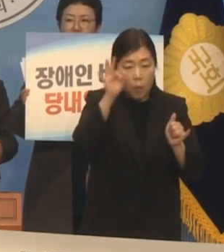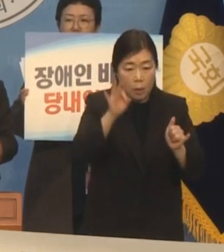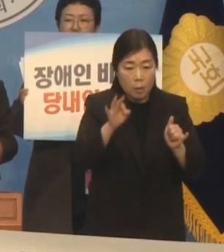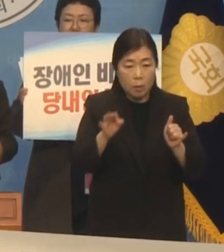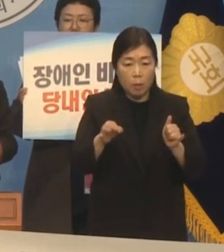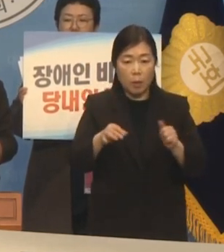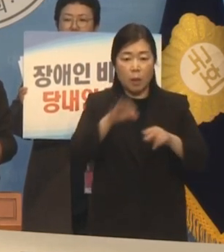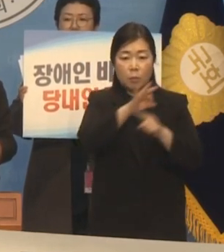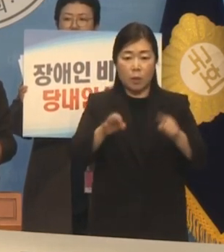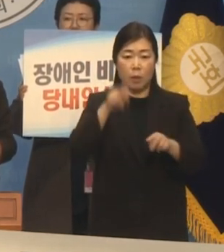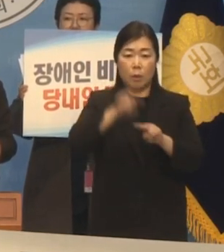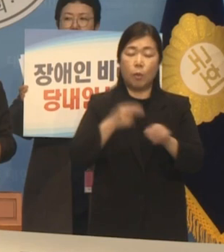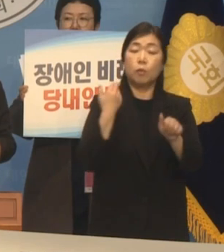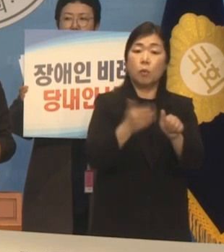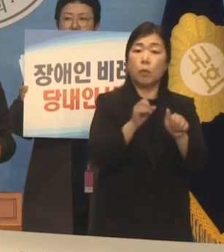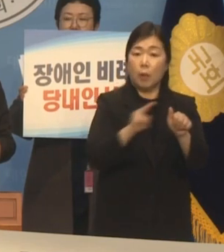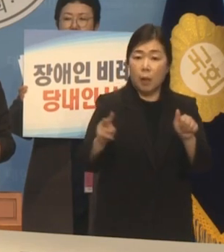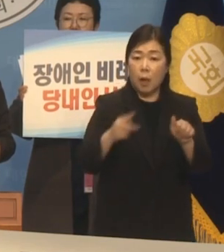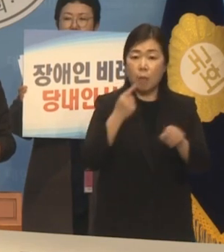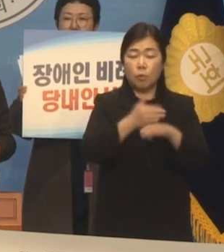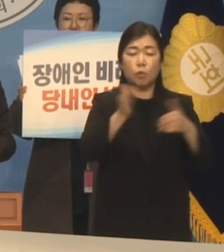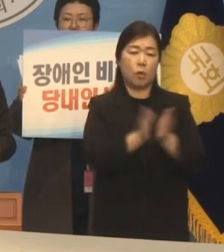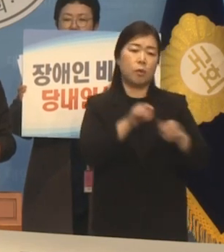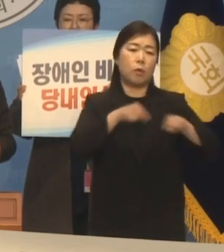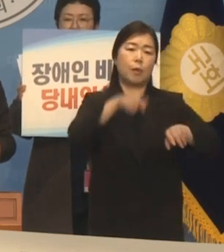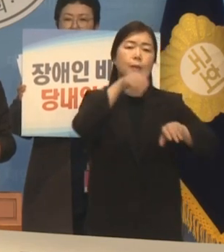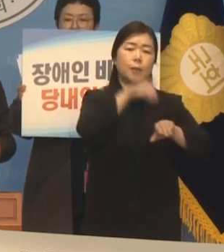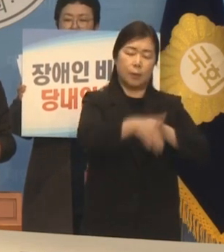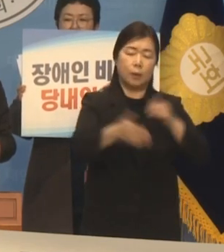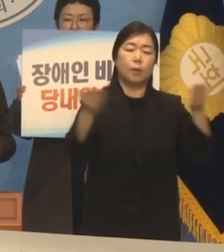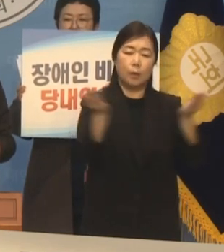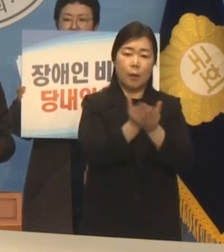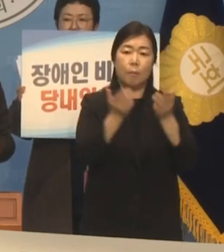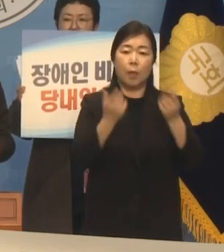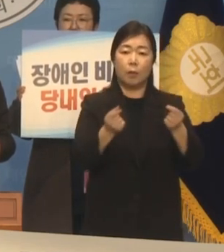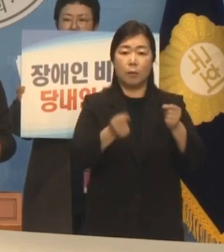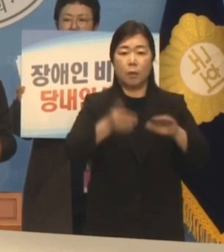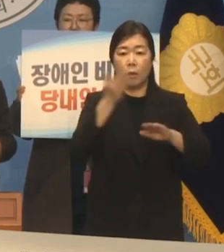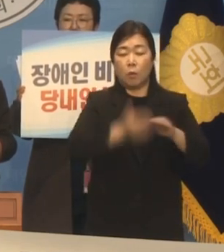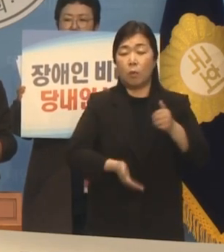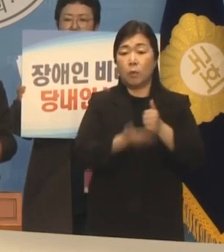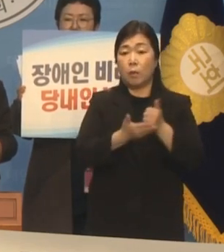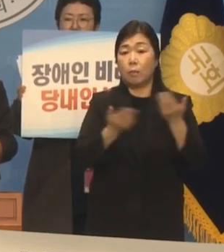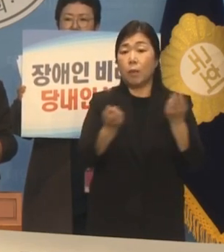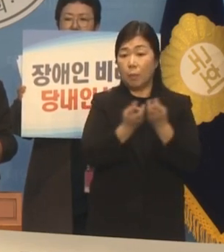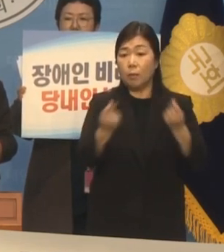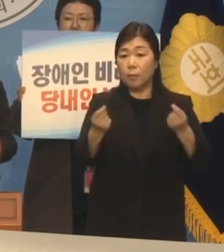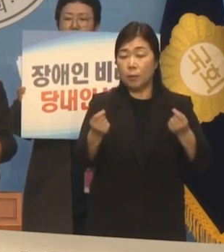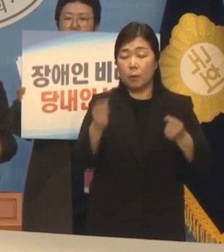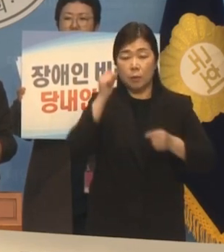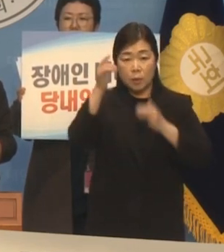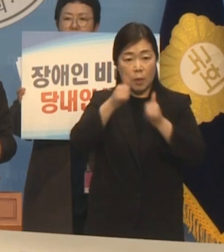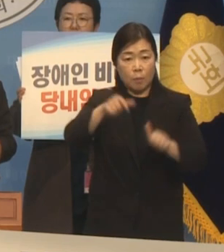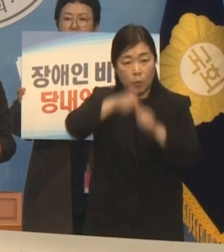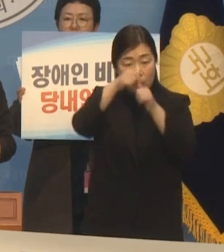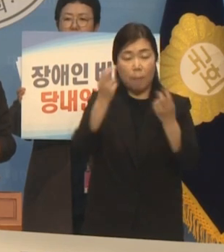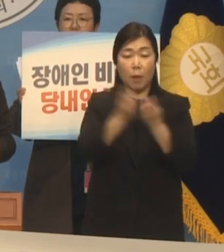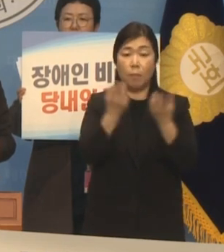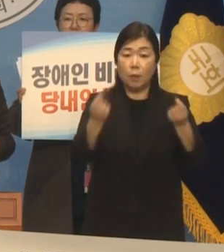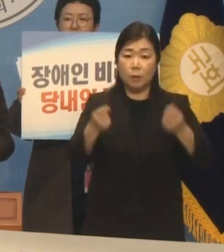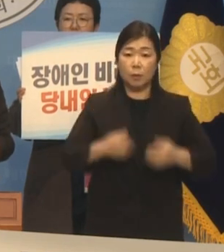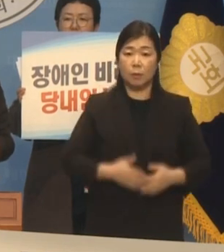민주적 정당인 민주당의 걸맞은 공천 방식이자 인재 선발 방식이다